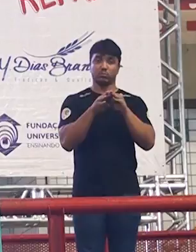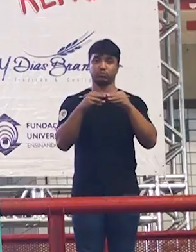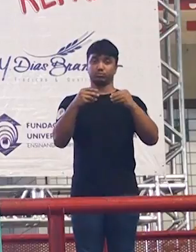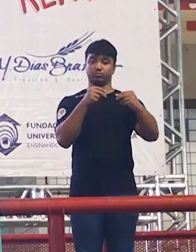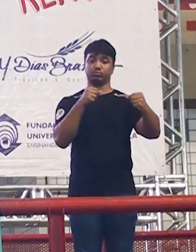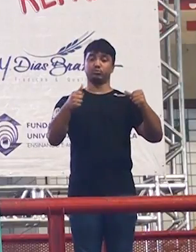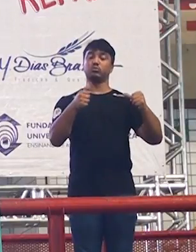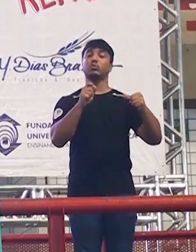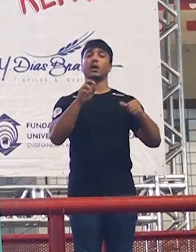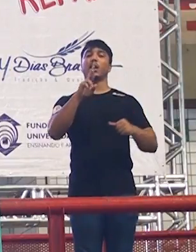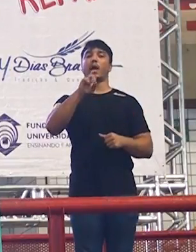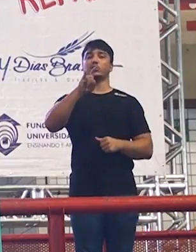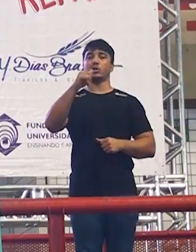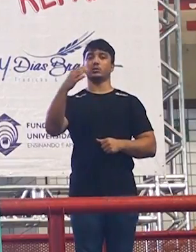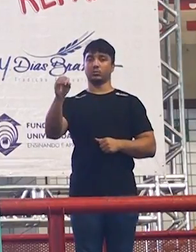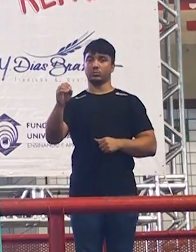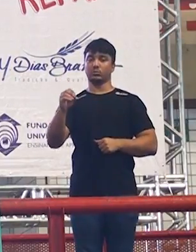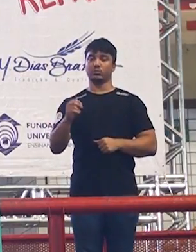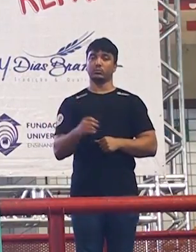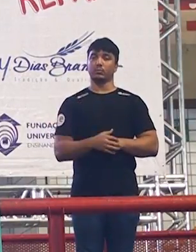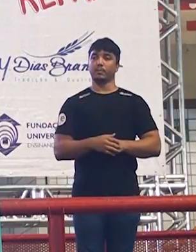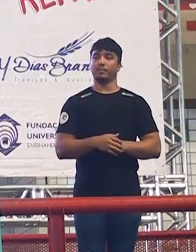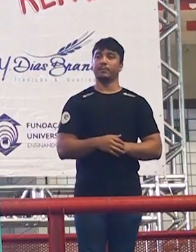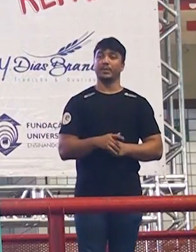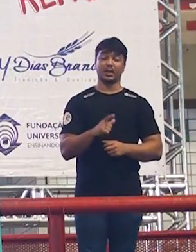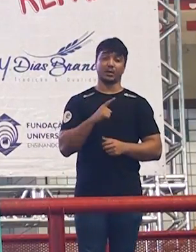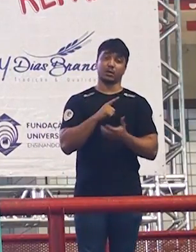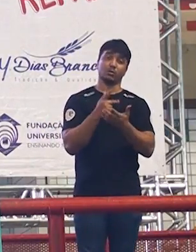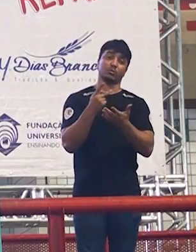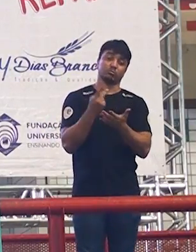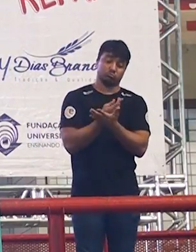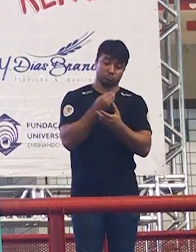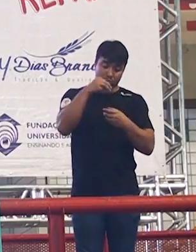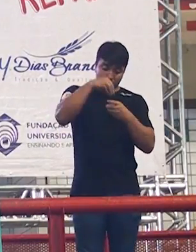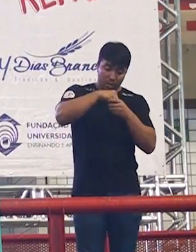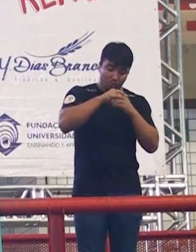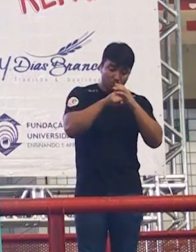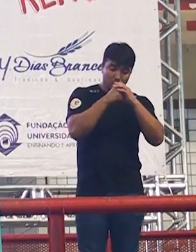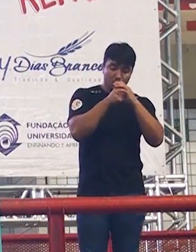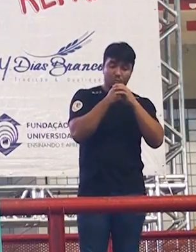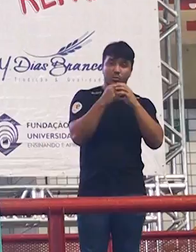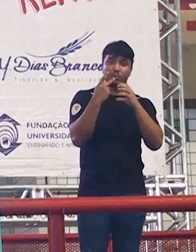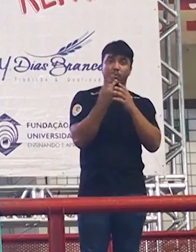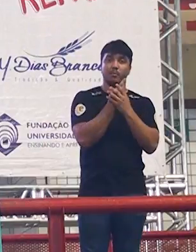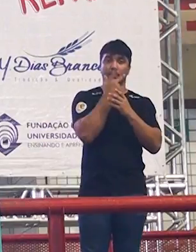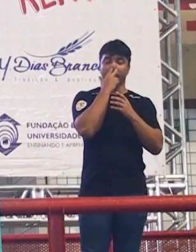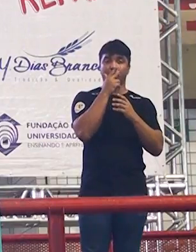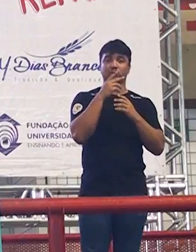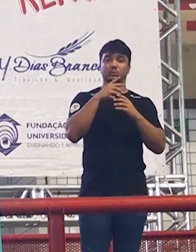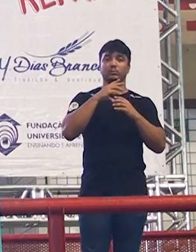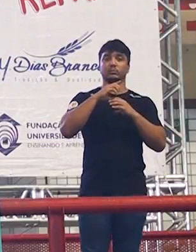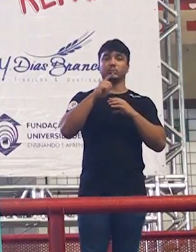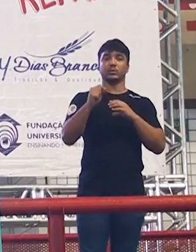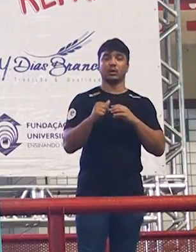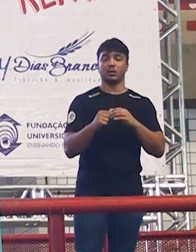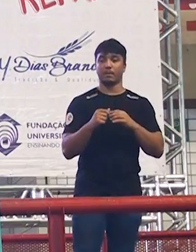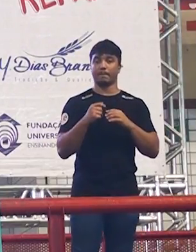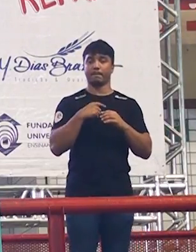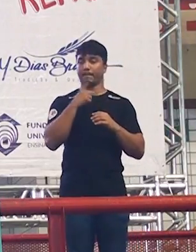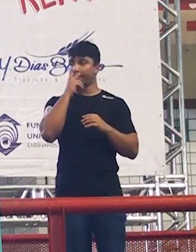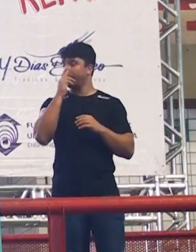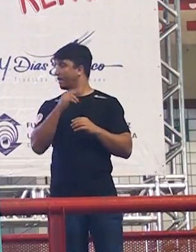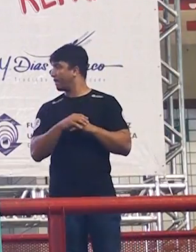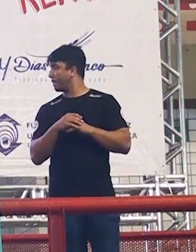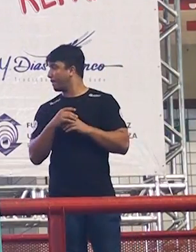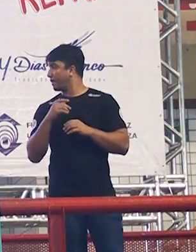ele emite radiação. Coisas que tem no núcleo acabam escapando. Do interior do núcleo